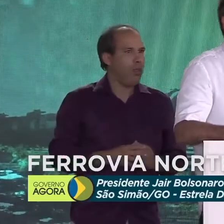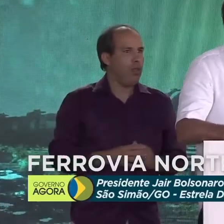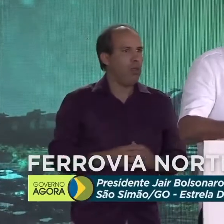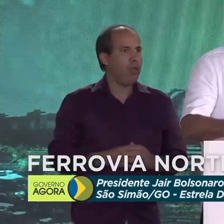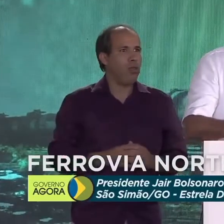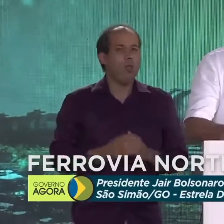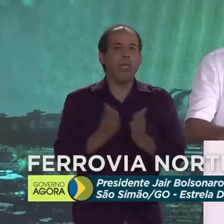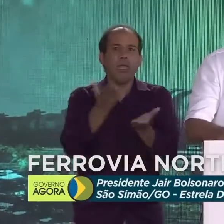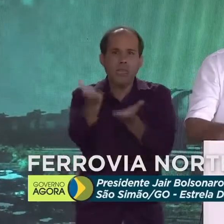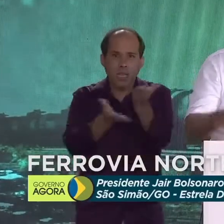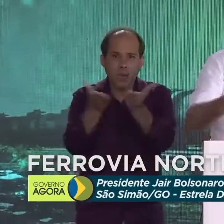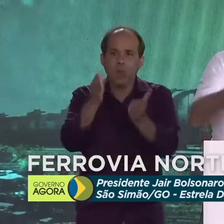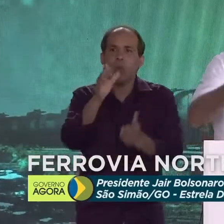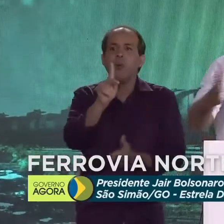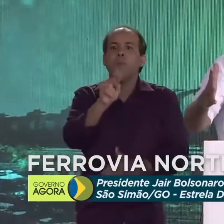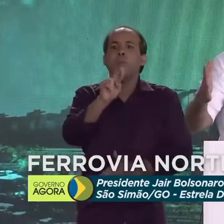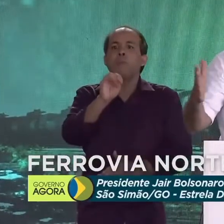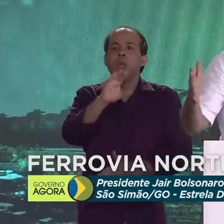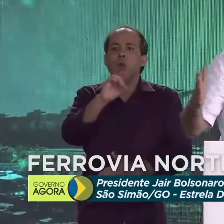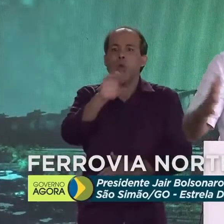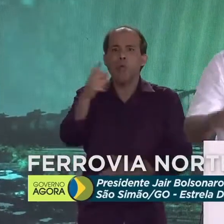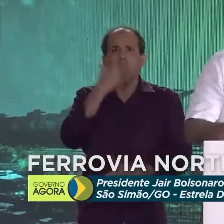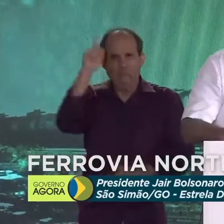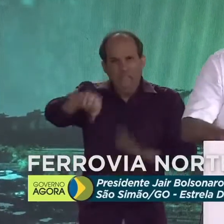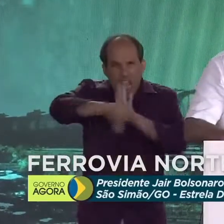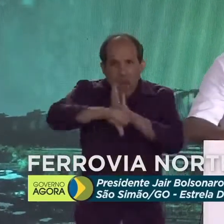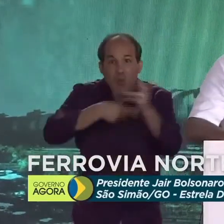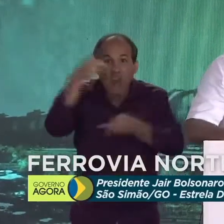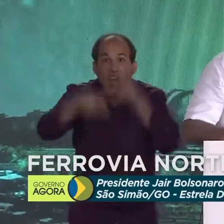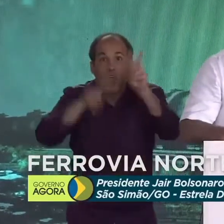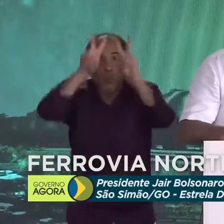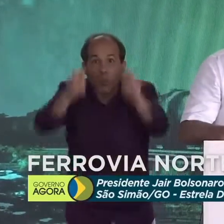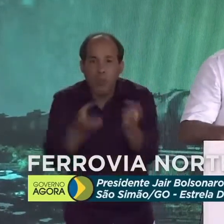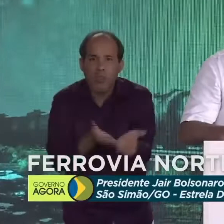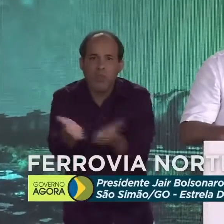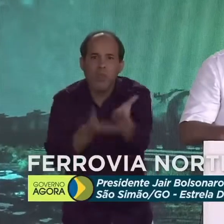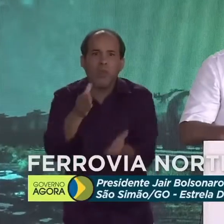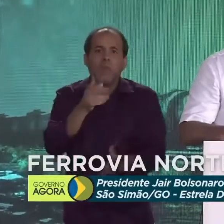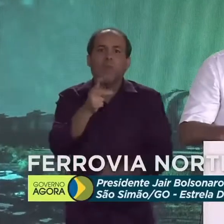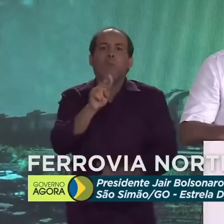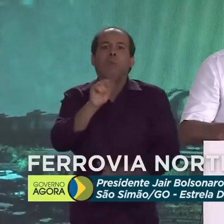pelo tratamento precoce. Virou crime falar em tratamento precoce.